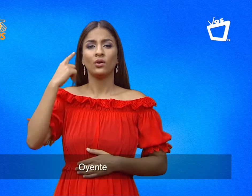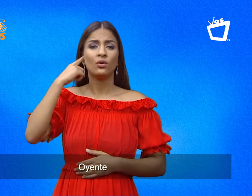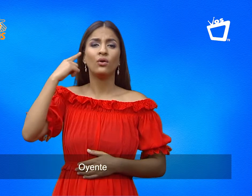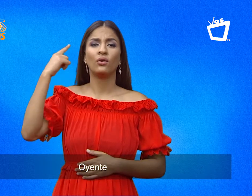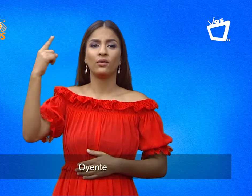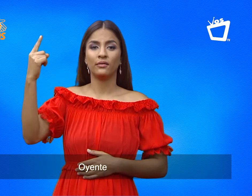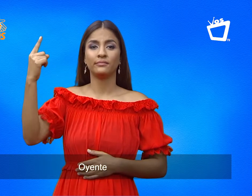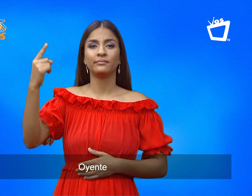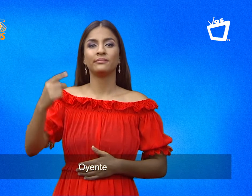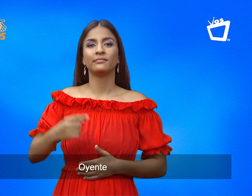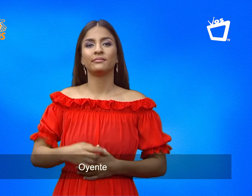oyente